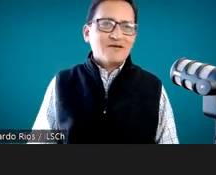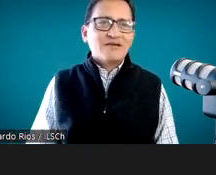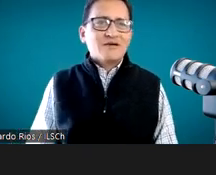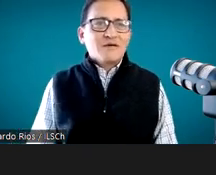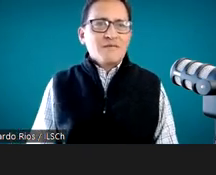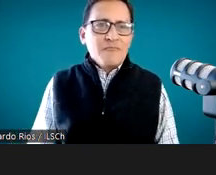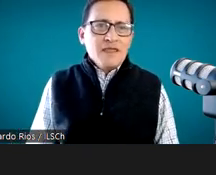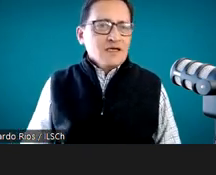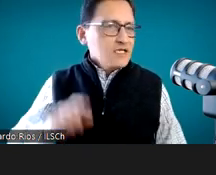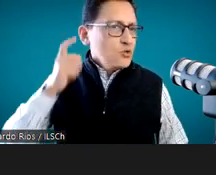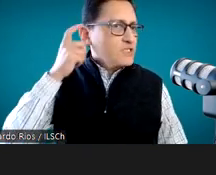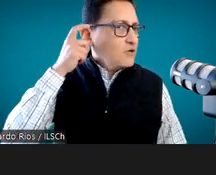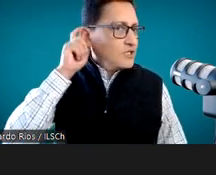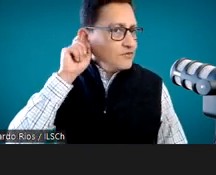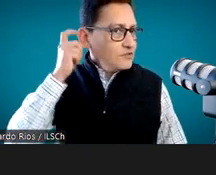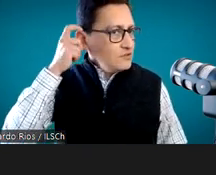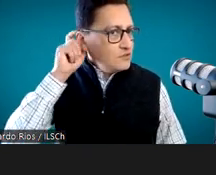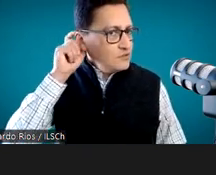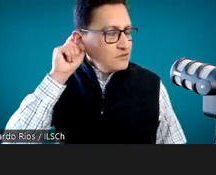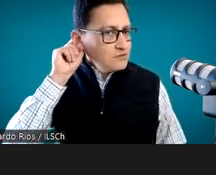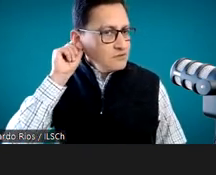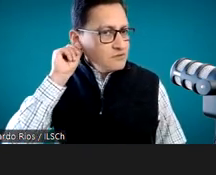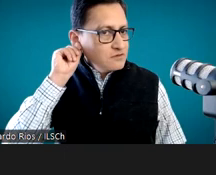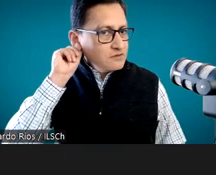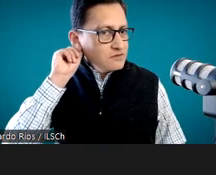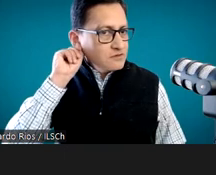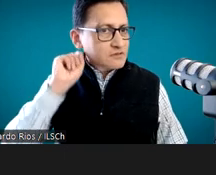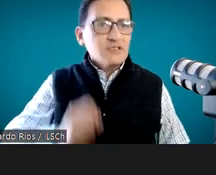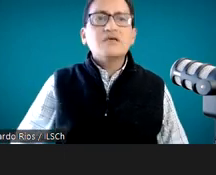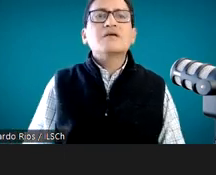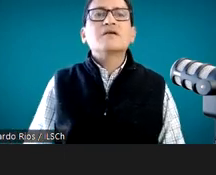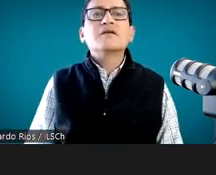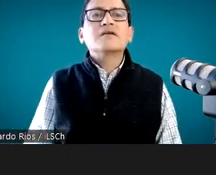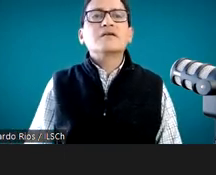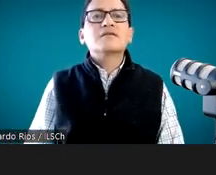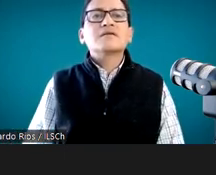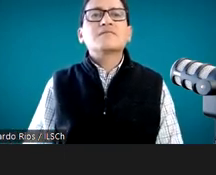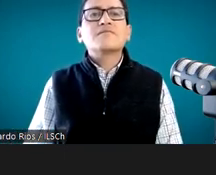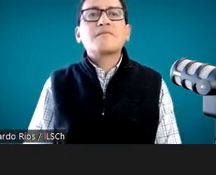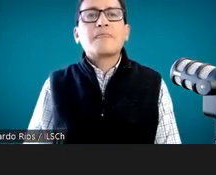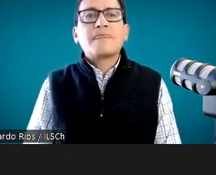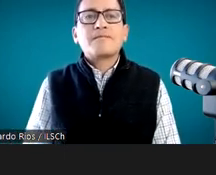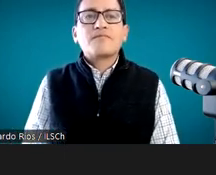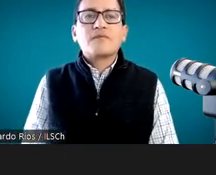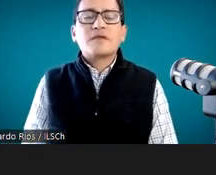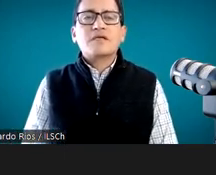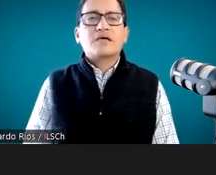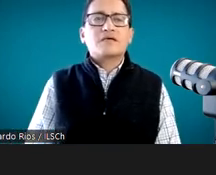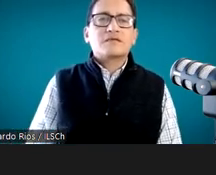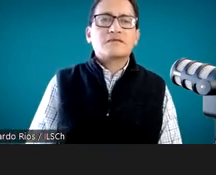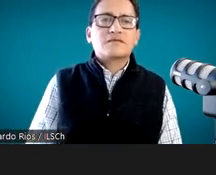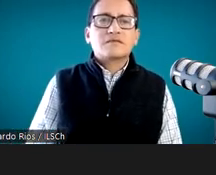parte auditiva. Claro. ¿Y usas audífonos o...? ¿Sí? Sí, en este momento uso audífono, porque